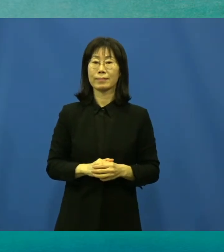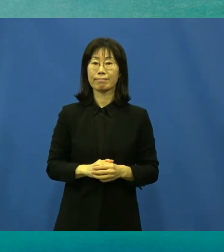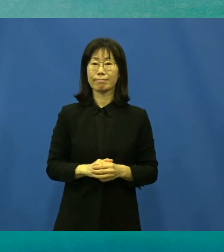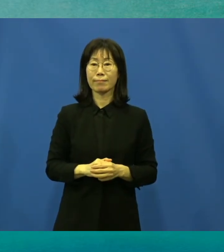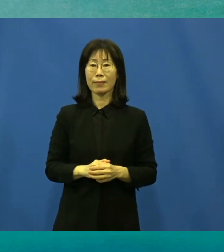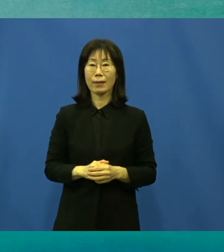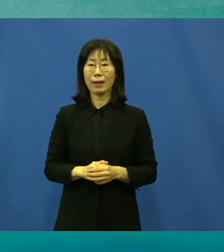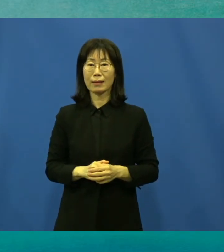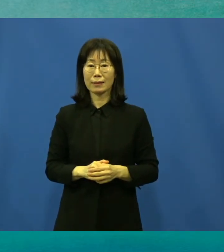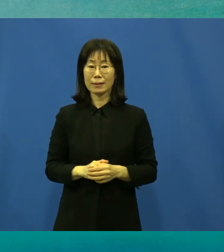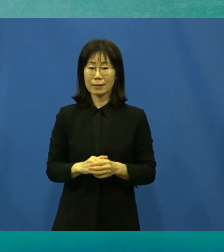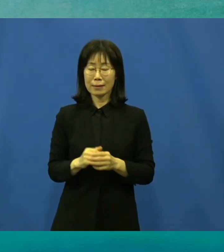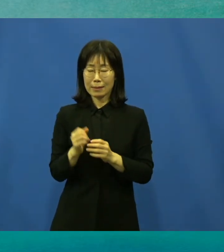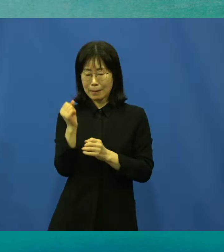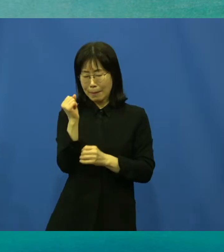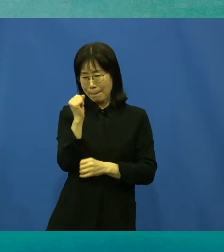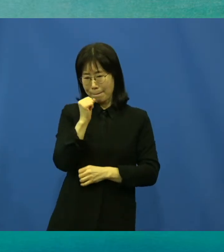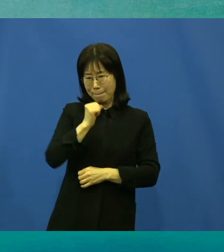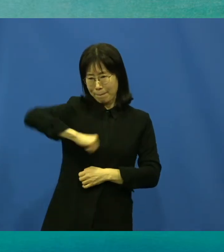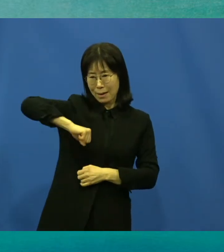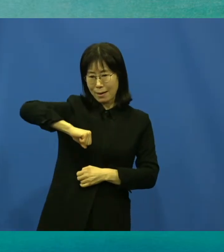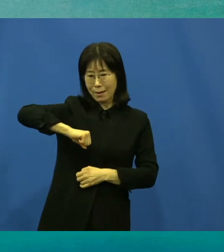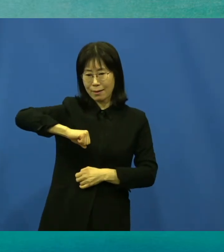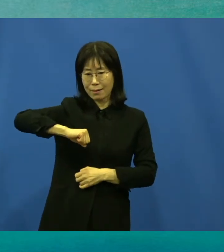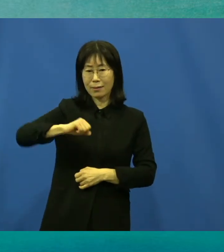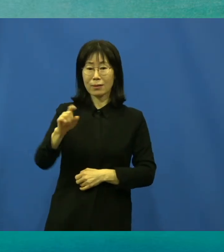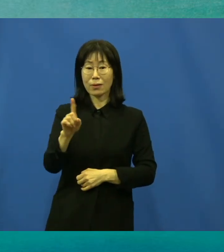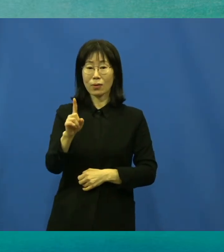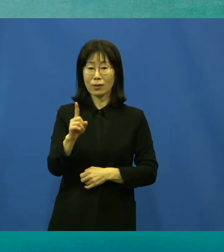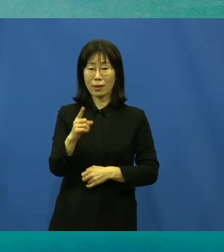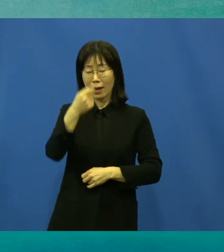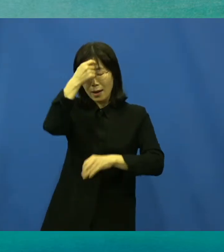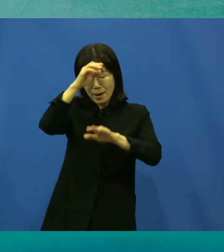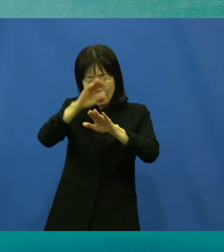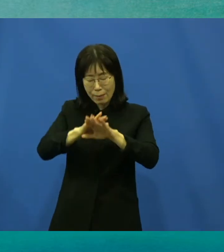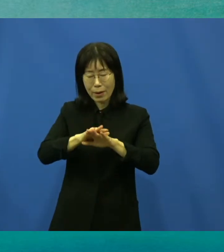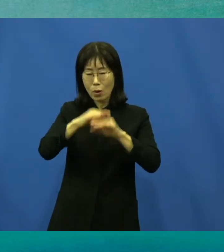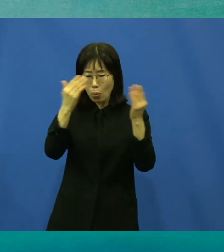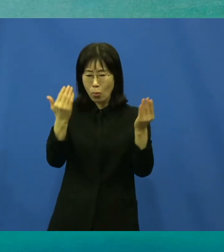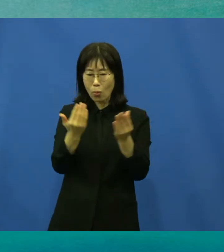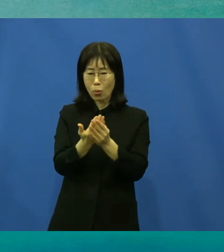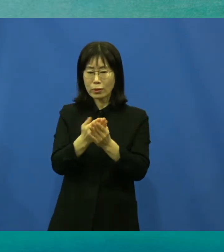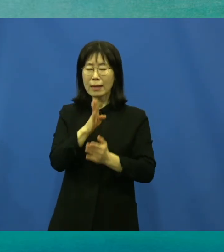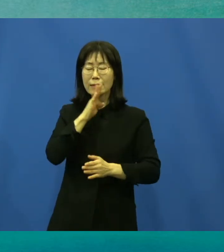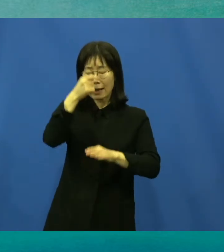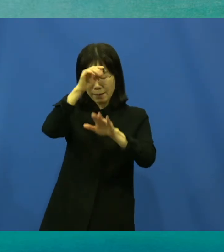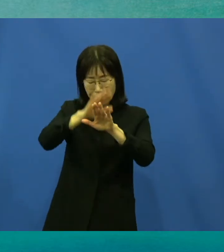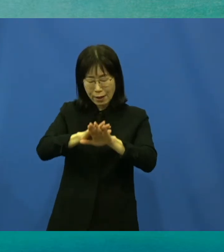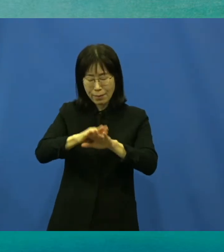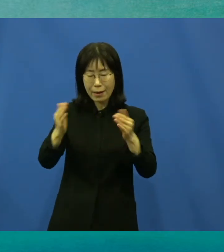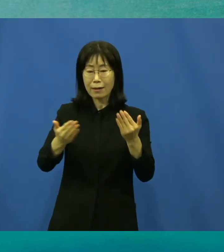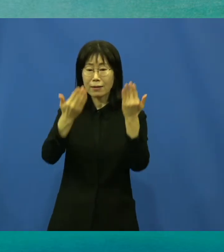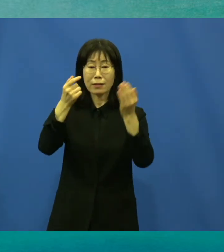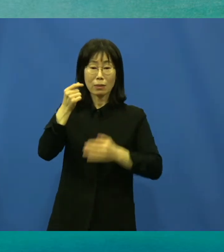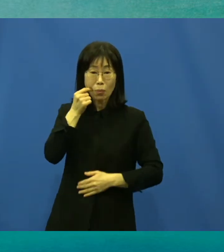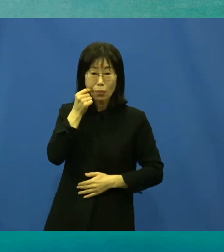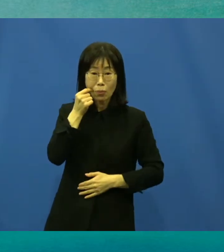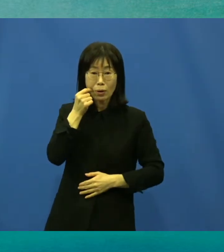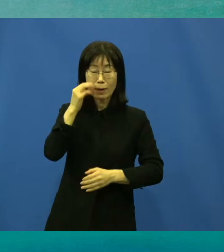불순종이 어디에서 시작이 되었겠습니까? 예배에서 일어나는 것입니다. 예배에 문제가 생기면 불순종이 일어나는